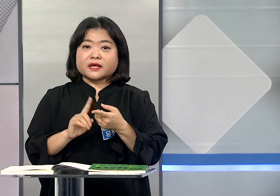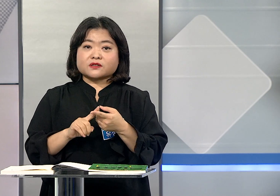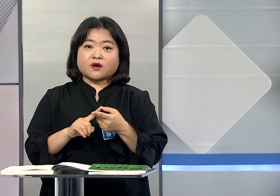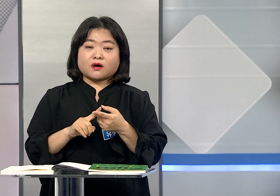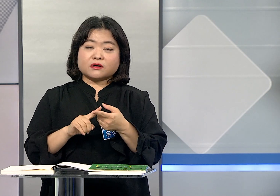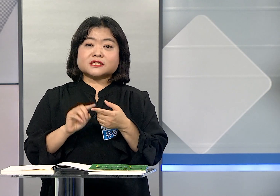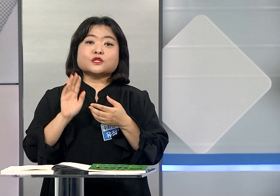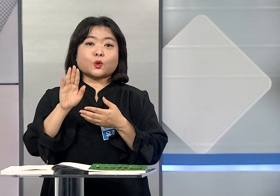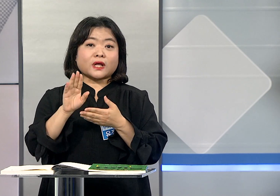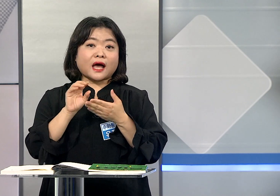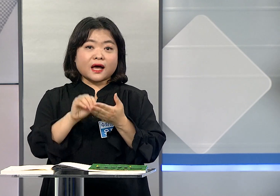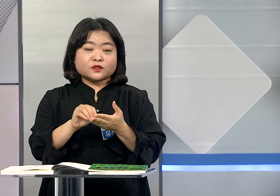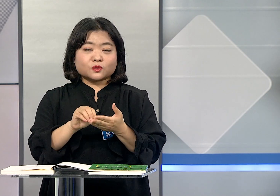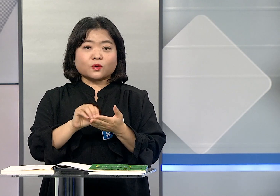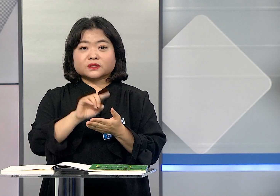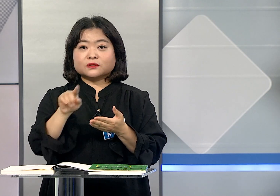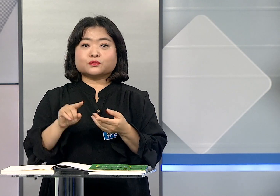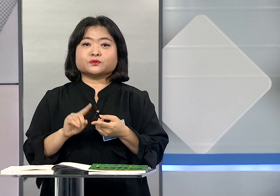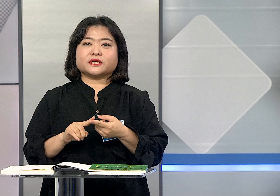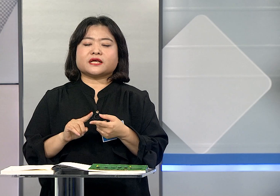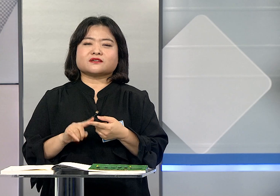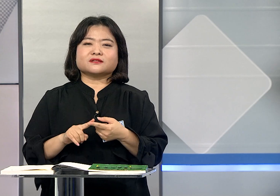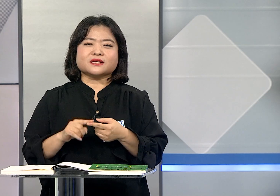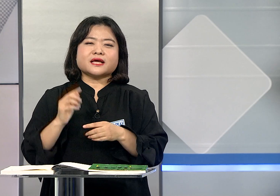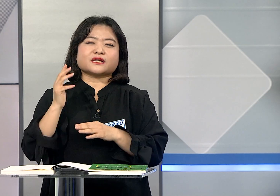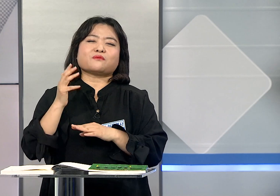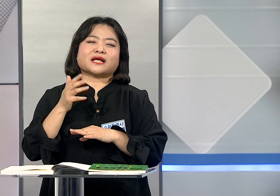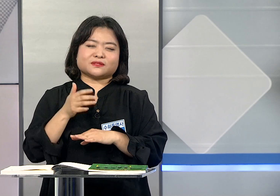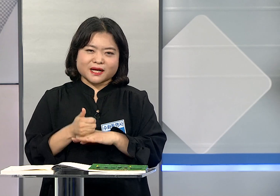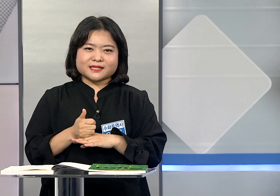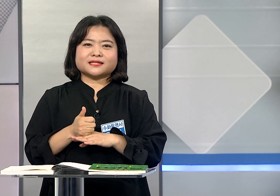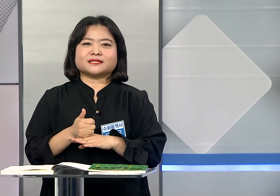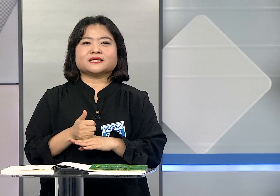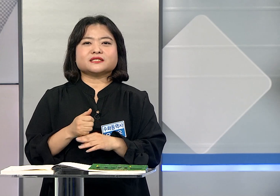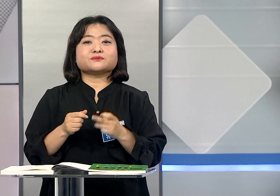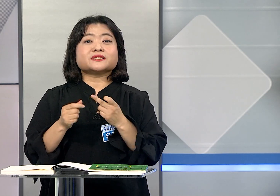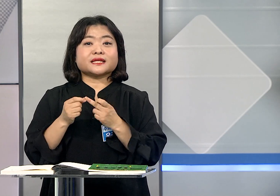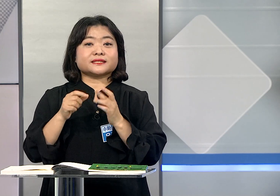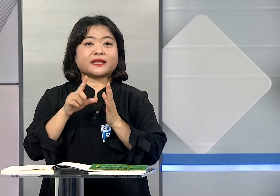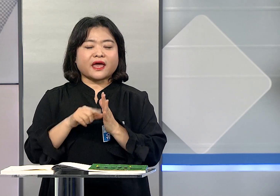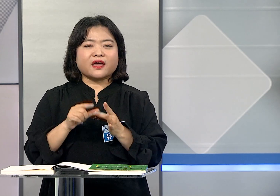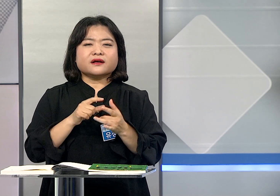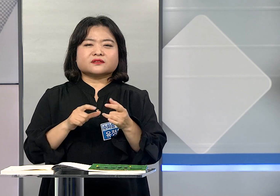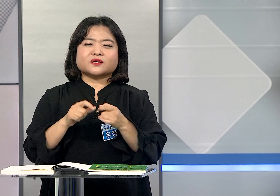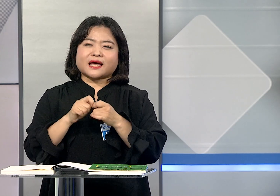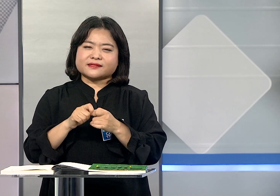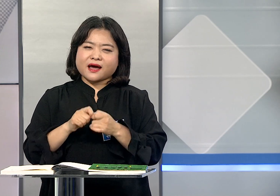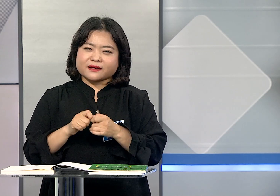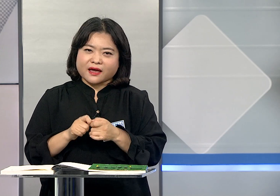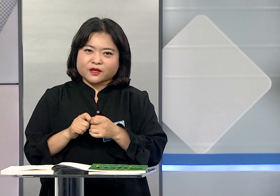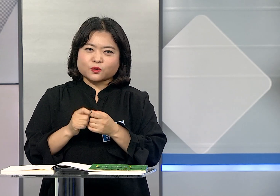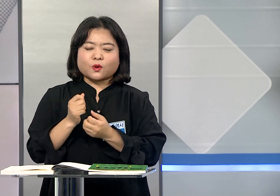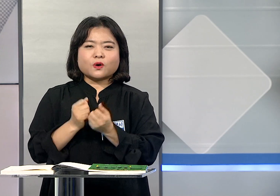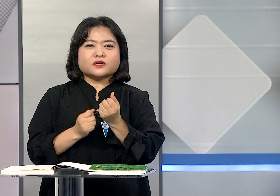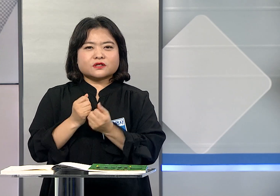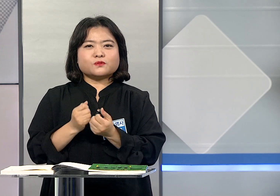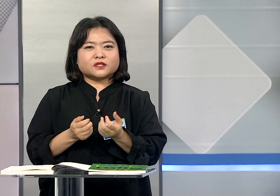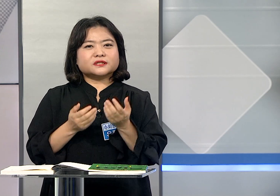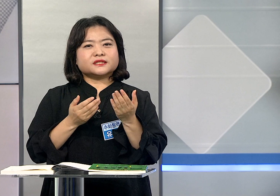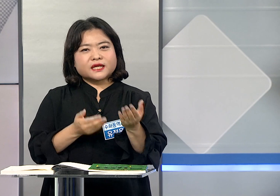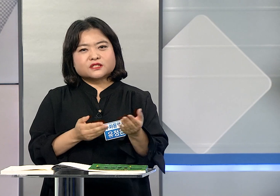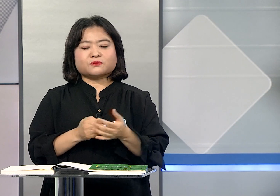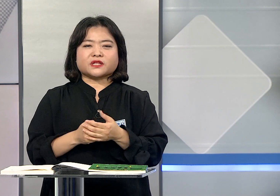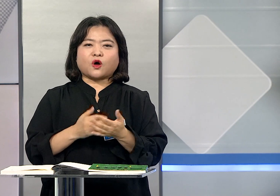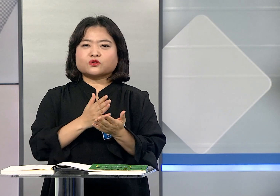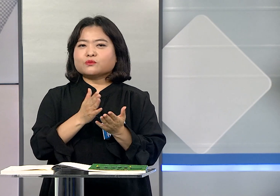직업에 대해서 진로나 또 그런 부분에 대해서는 제가 마지막 차시 12차시 때 더 자세하게 또